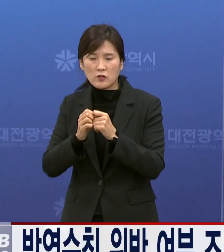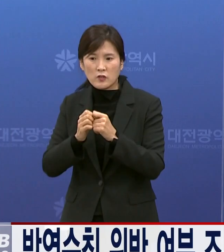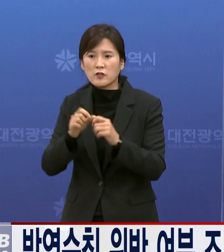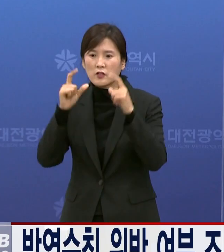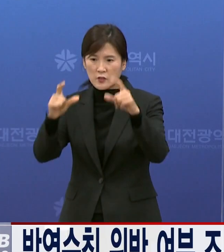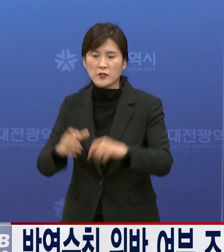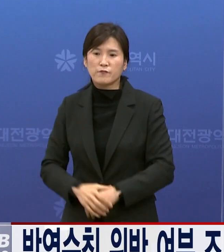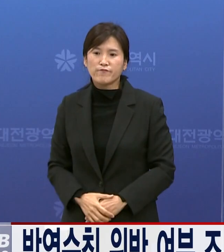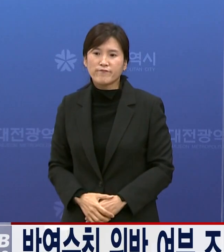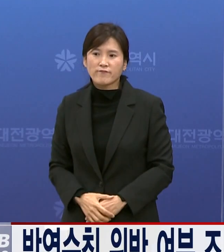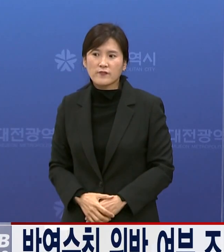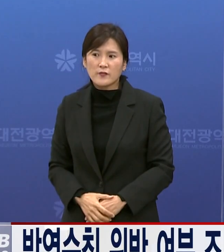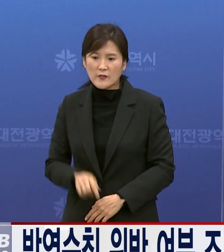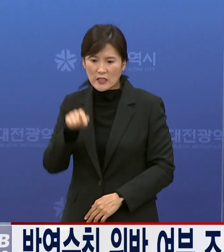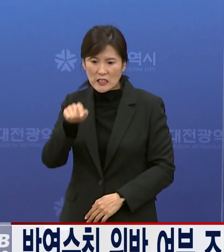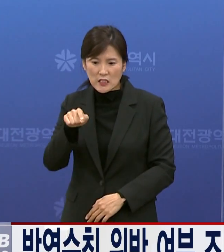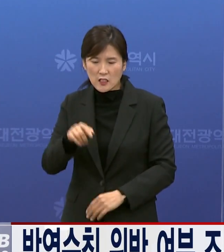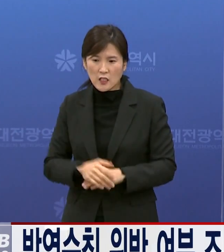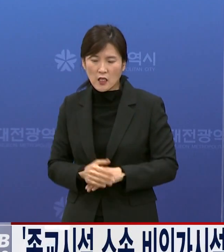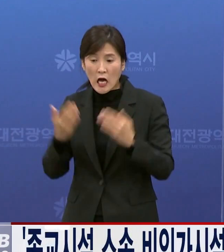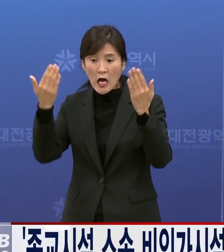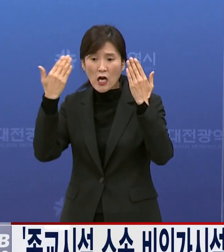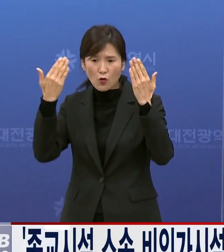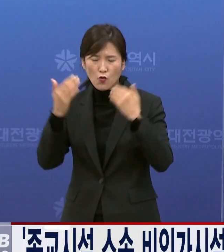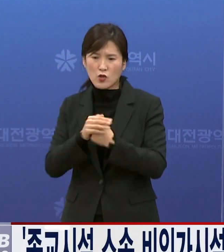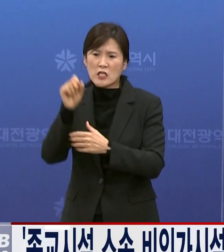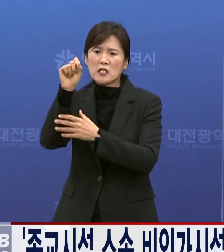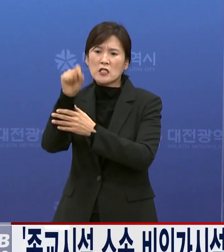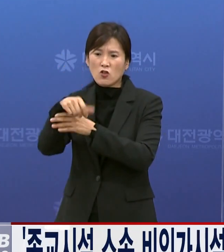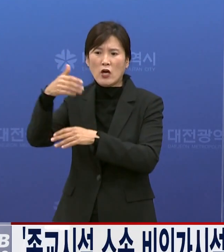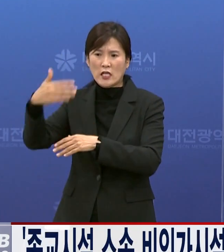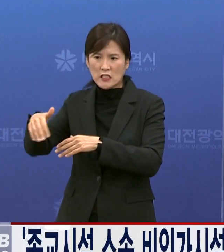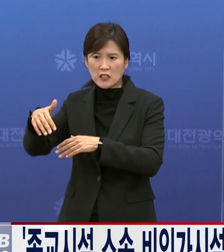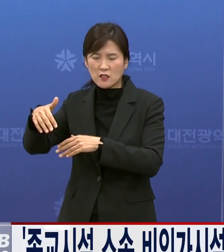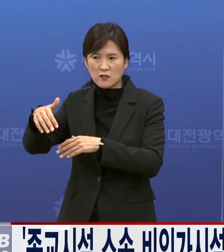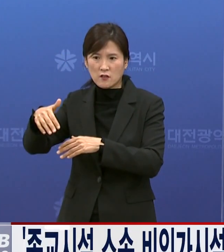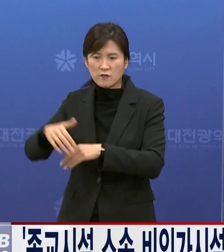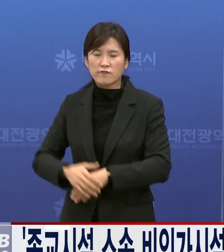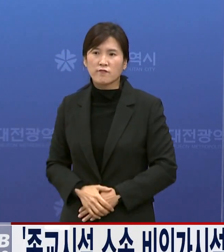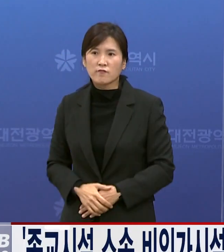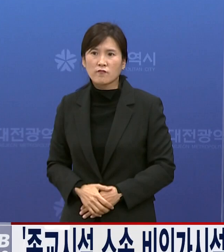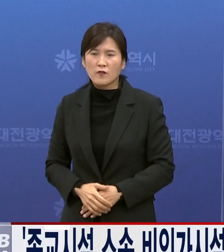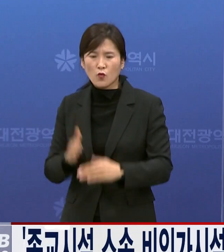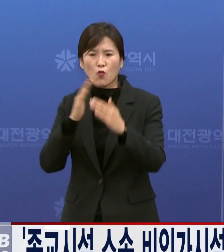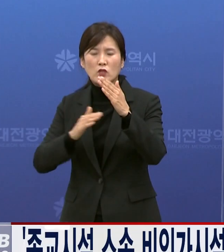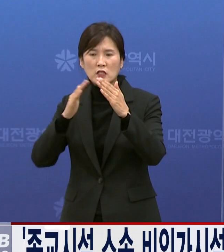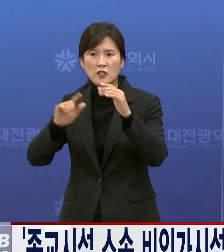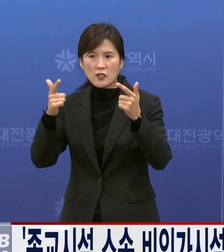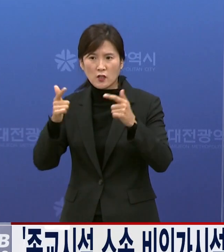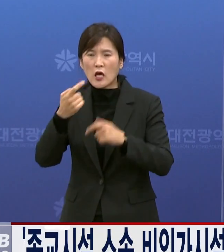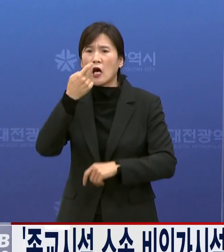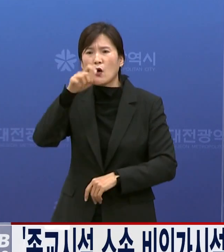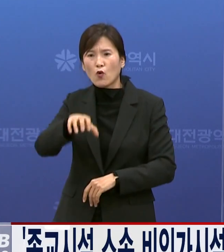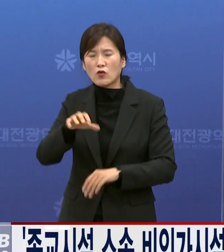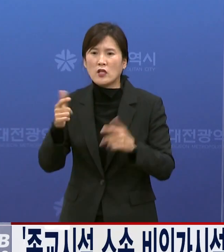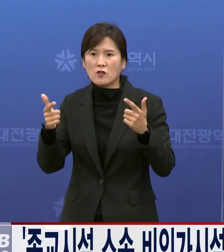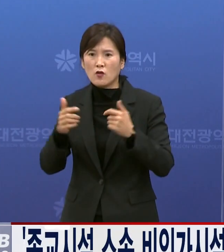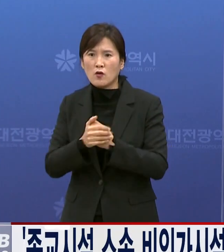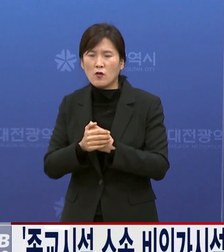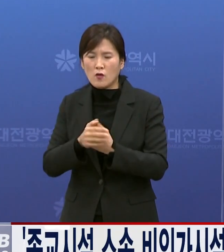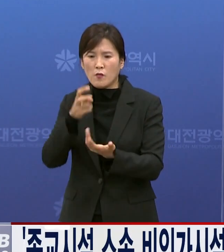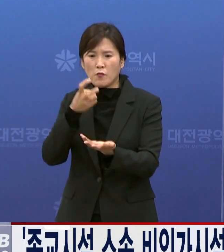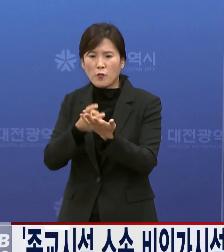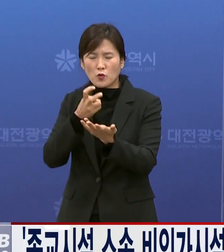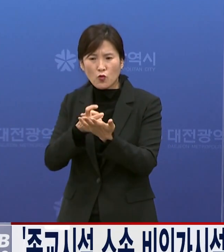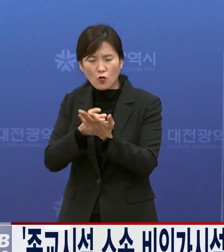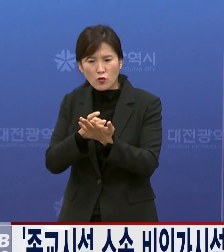다만 이 시설이 비인가 학교로서 학비 인정을 받지 못했고 학원도 아니기 때문에 법의 사각지대에